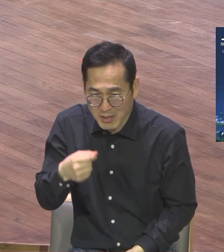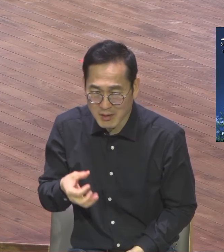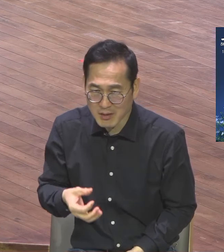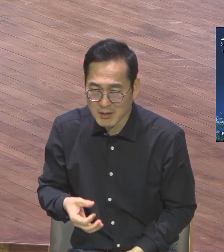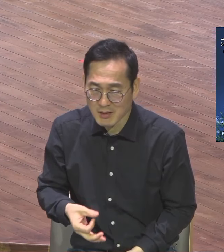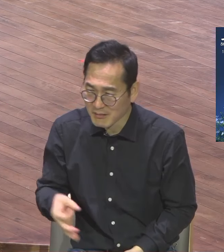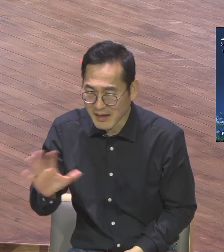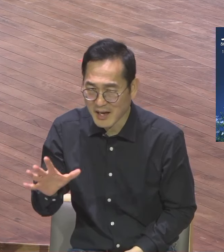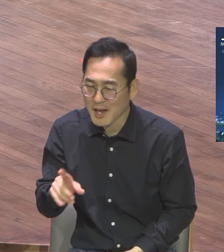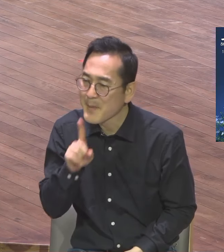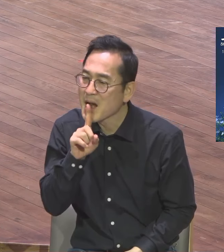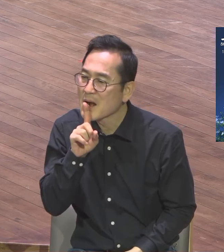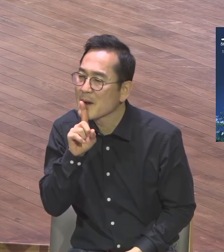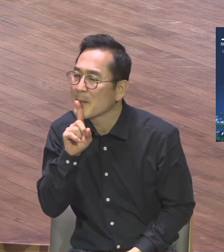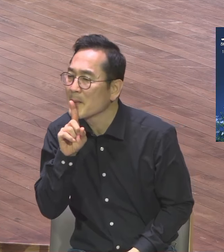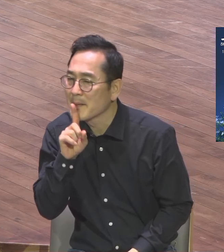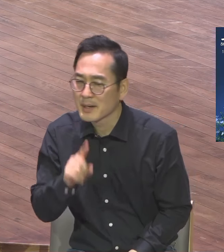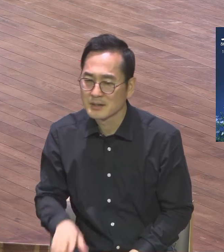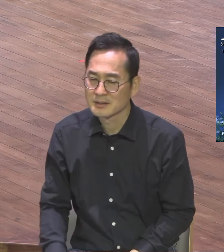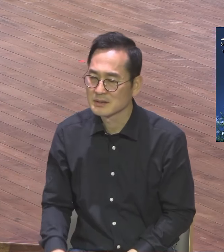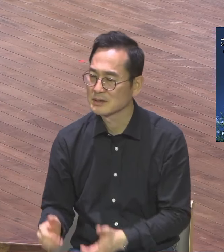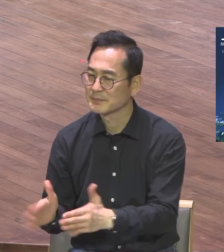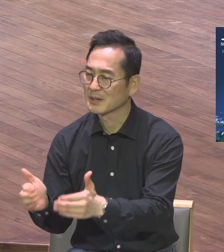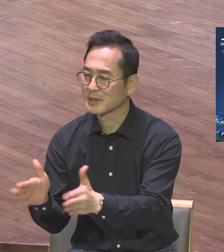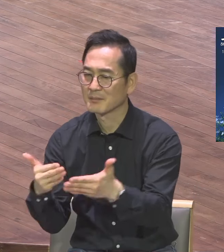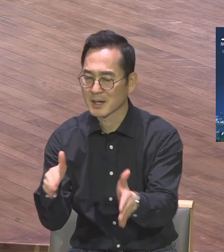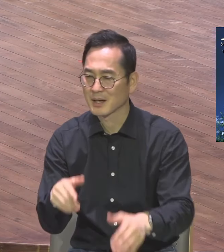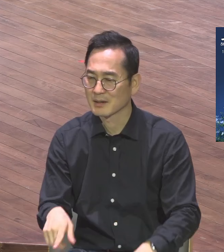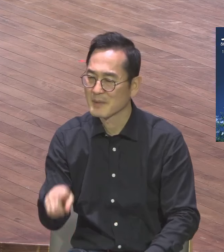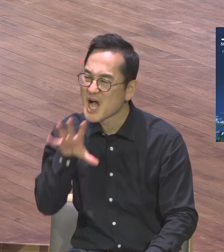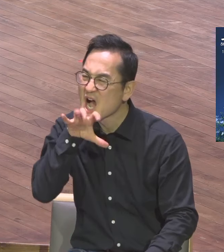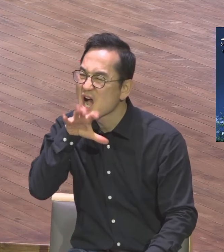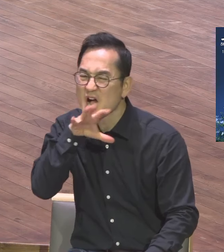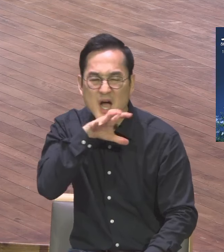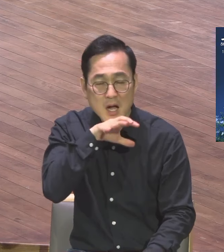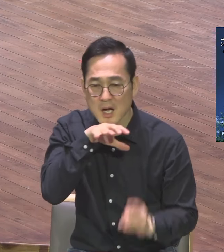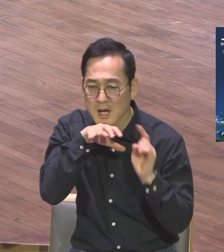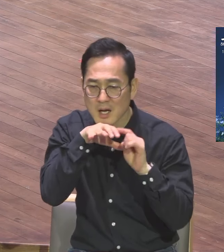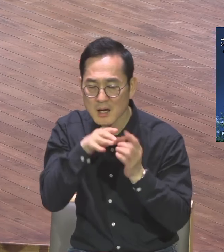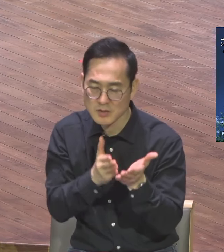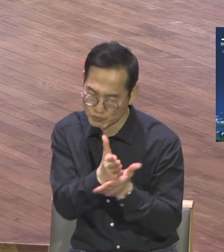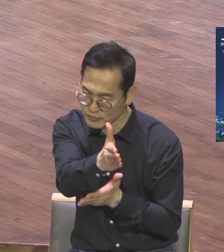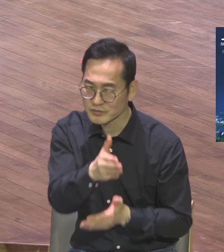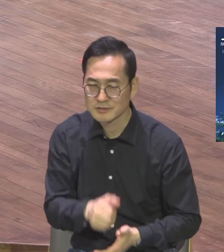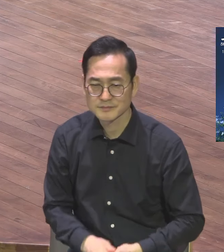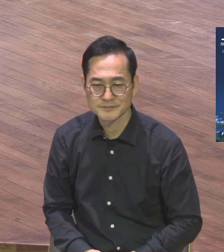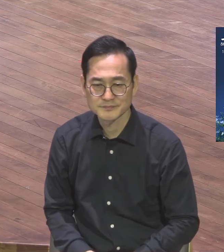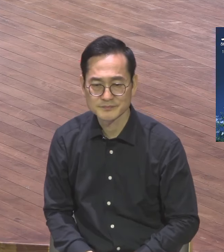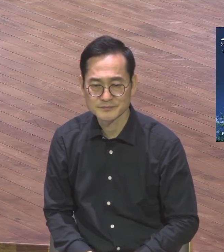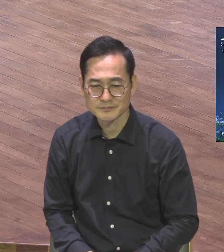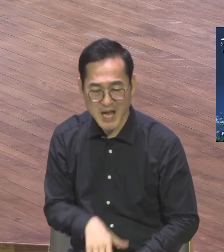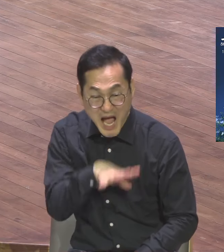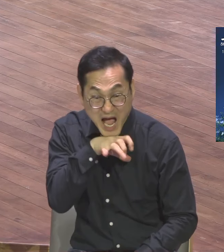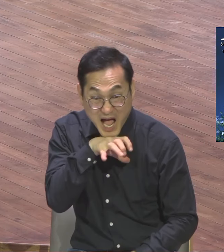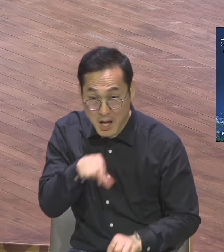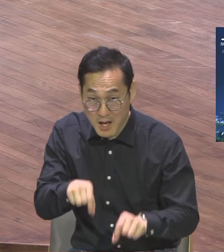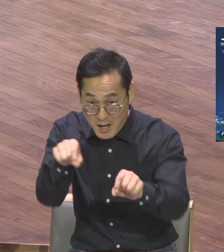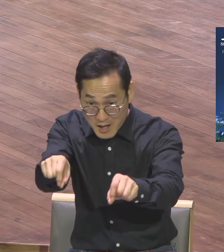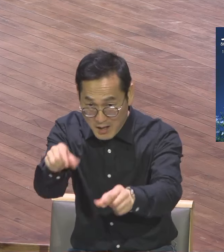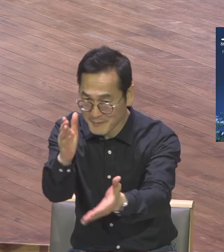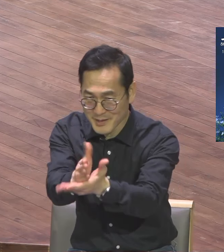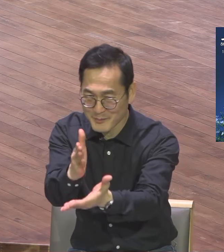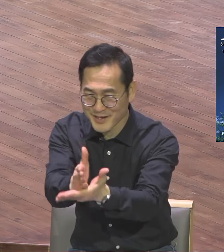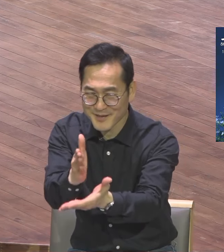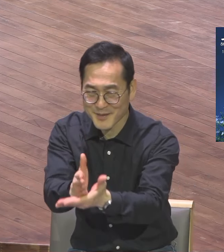말만 하죠, 말만. 힘 빼는 일만. 영계 모든 성도들 한 번도 그럴 사람 없기를 바랍니다. 우리는 그럴